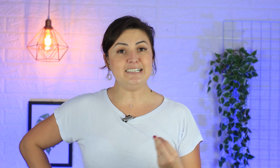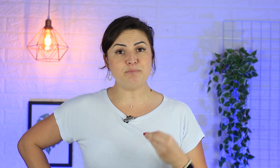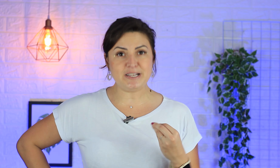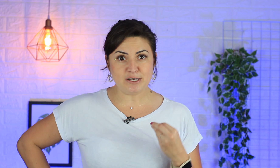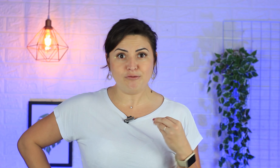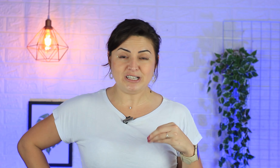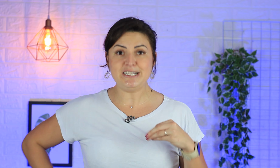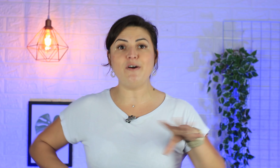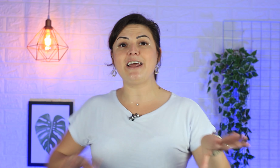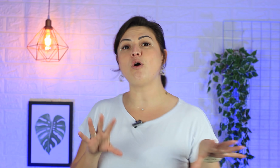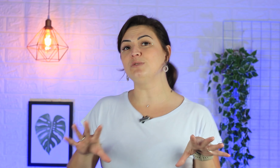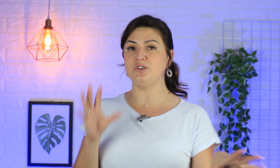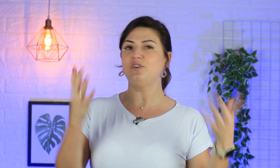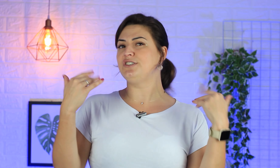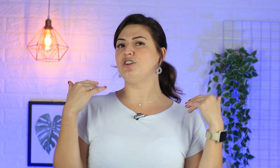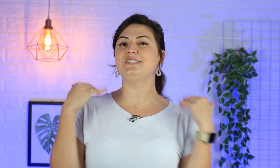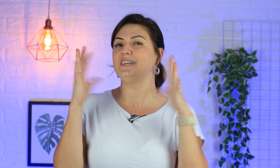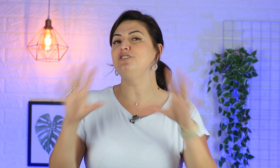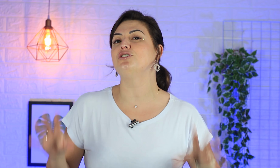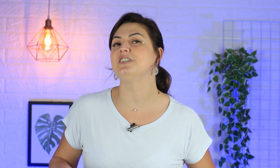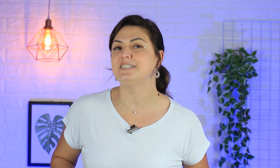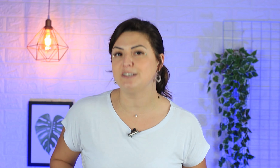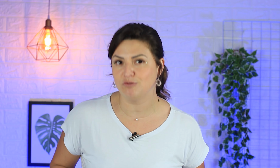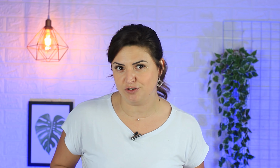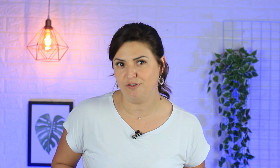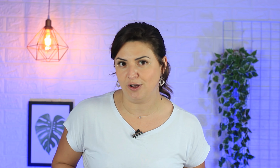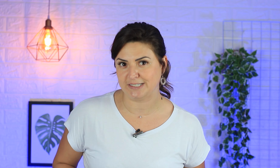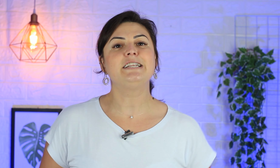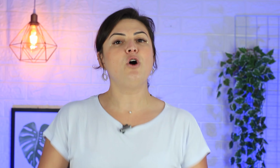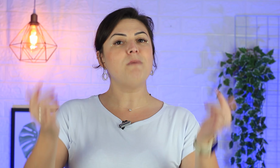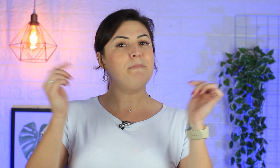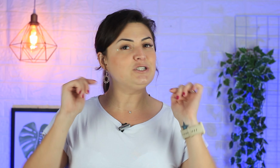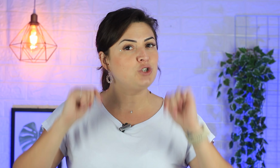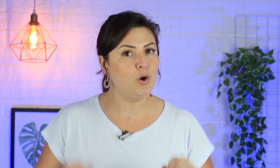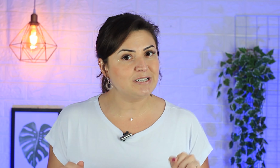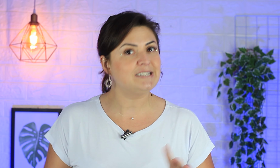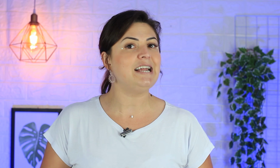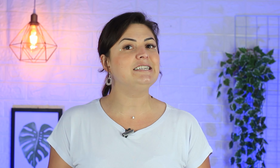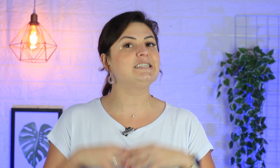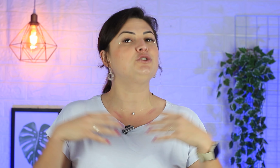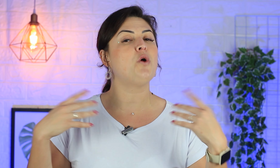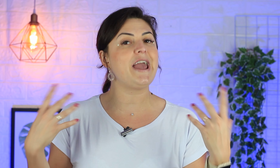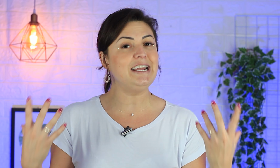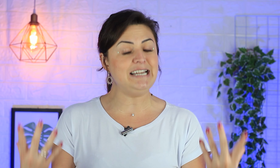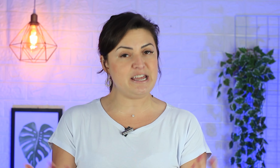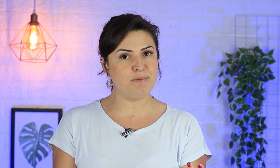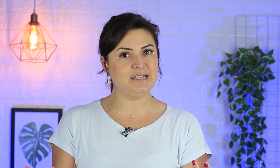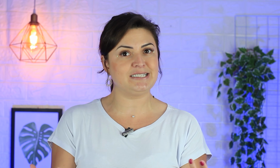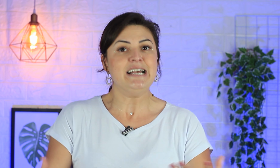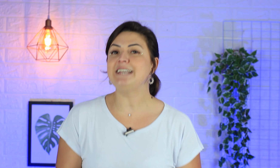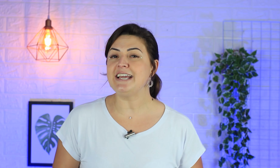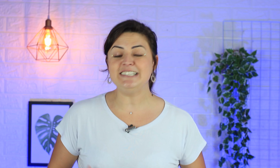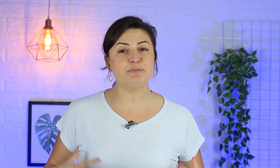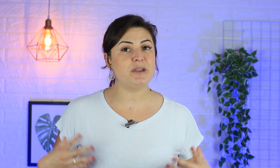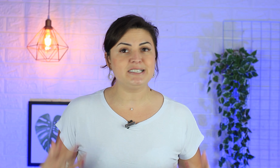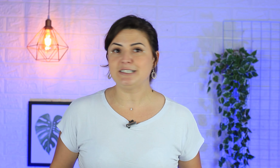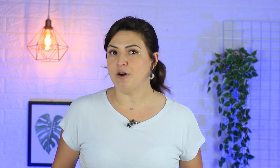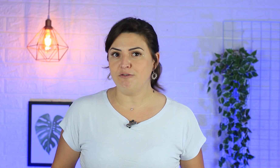A expressão facial, ela é como se fosse a nossa entonação de voz. Então uma pessoa sinalizando em Libras, sem expressão